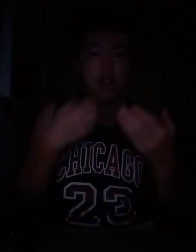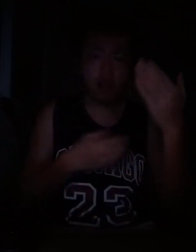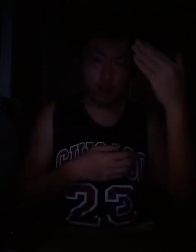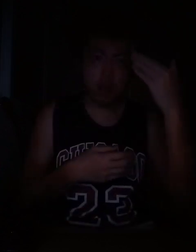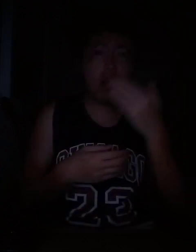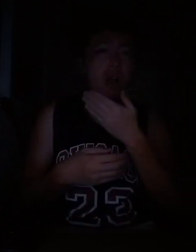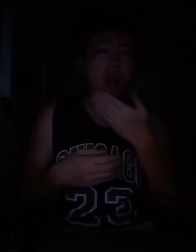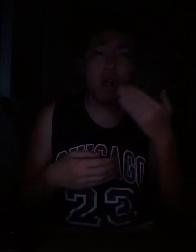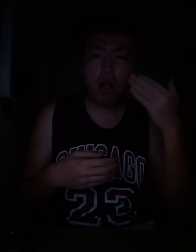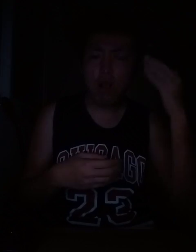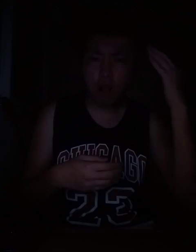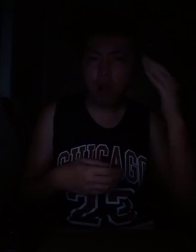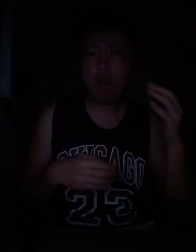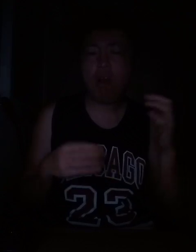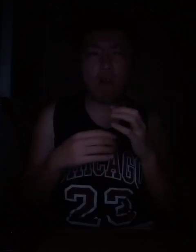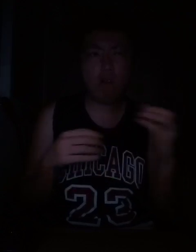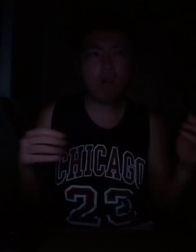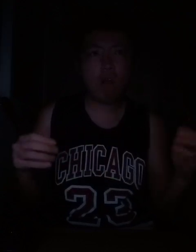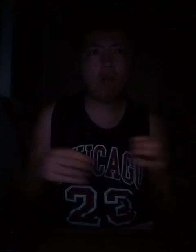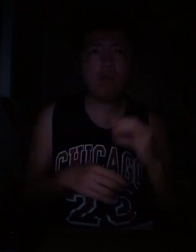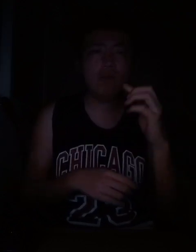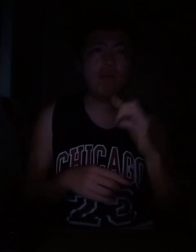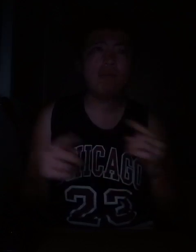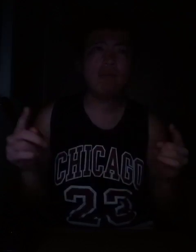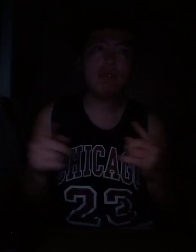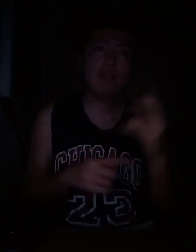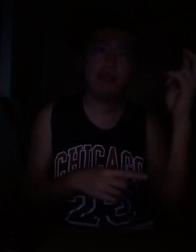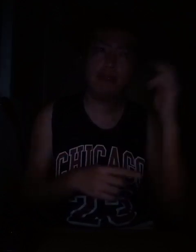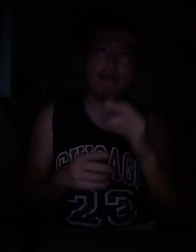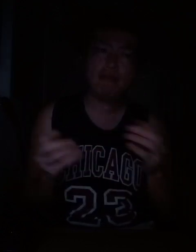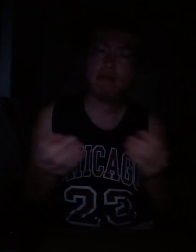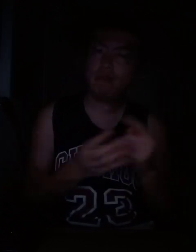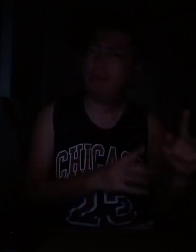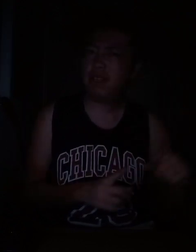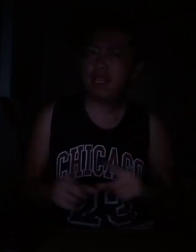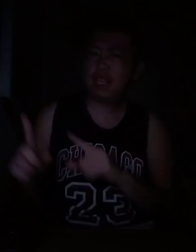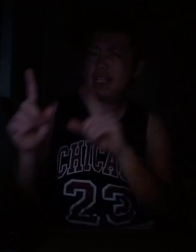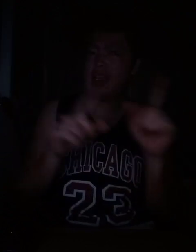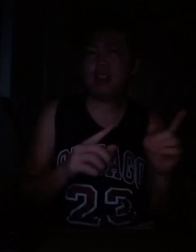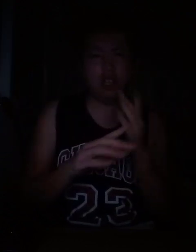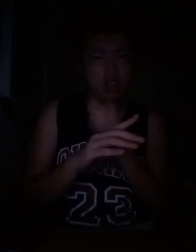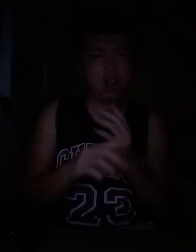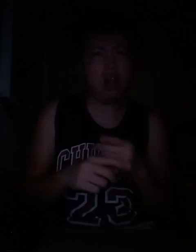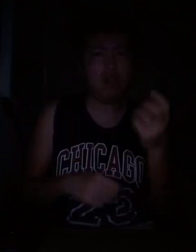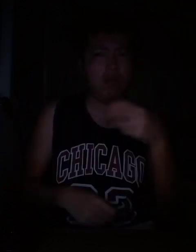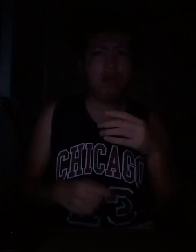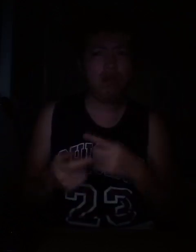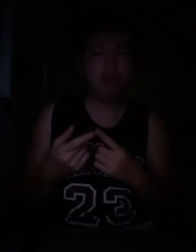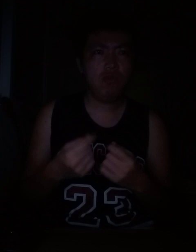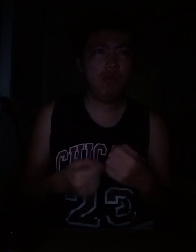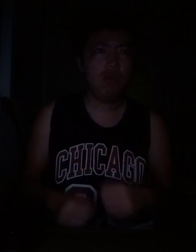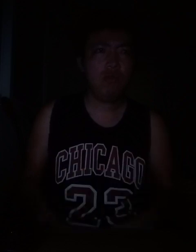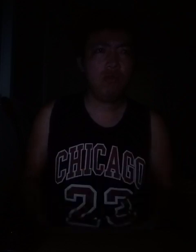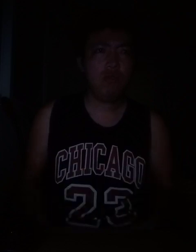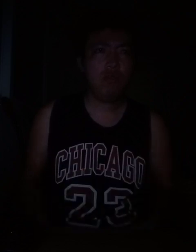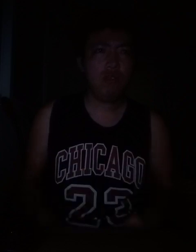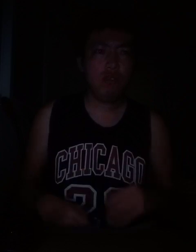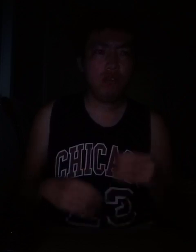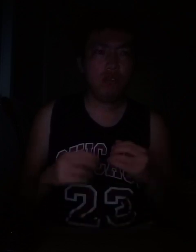했습니다. 적어도 시부모를 집에서 모시고 살지 않았다는 사실은 확인된 셈입니다. 저는 김